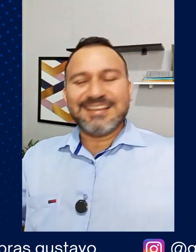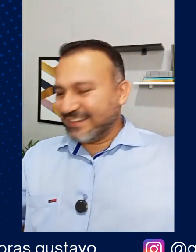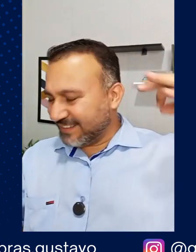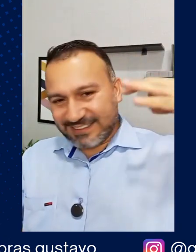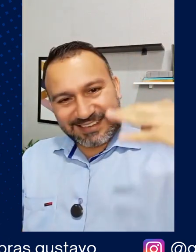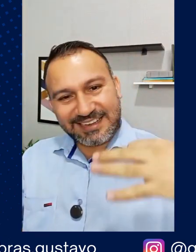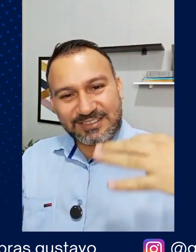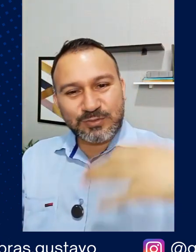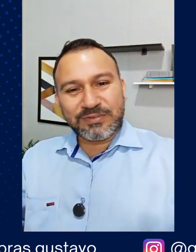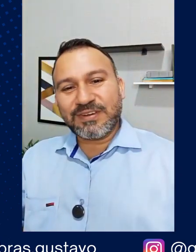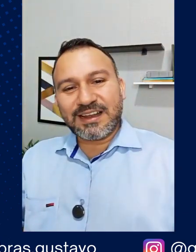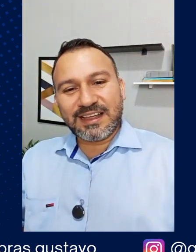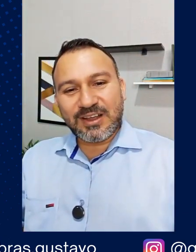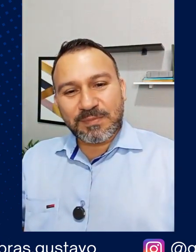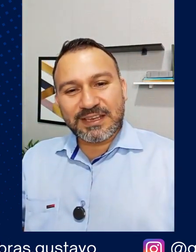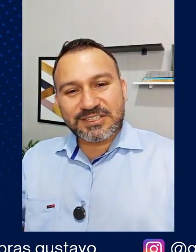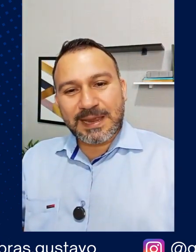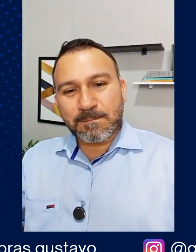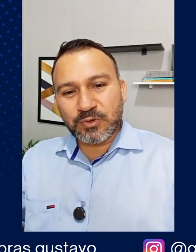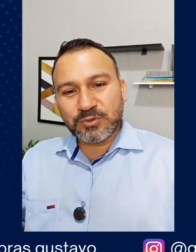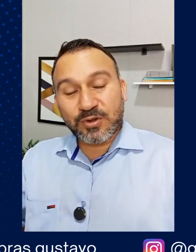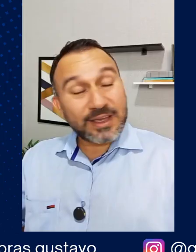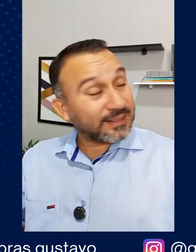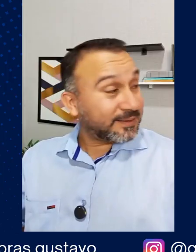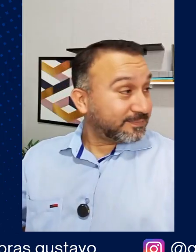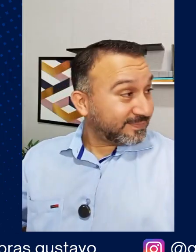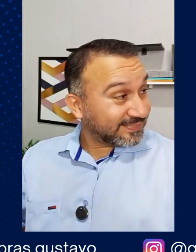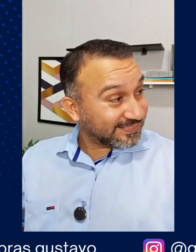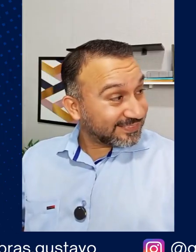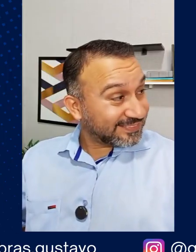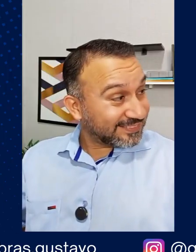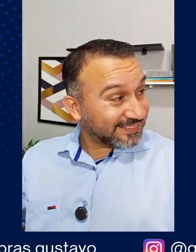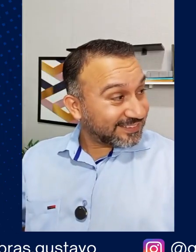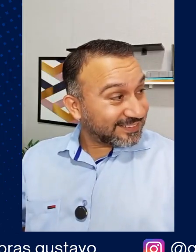régua. A sua fala realmente é muito correta.